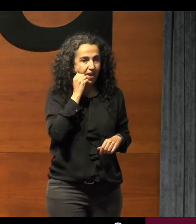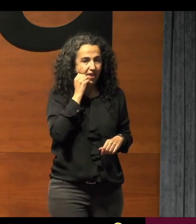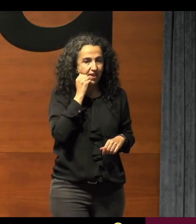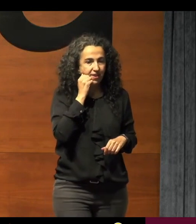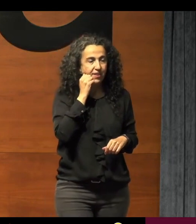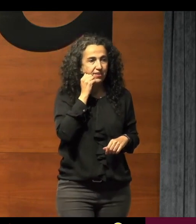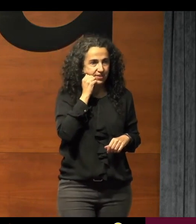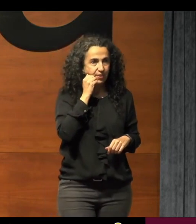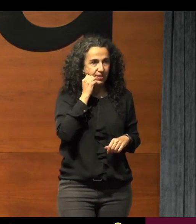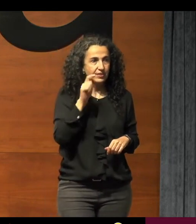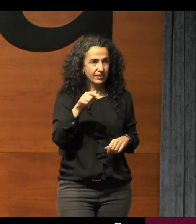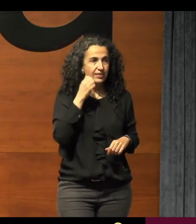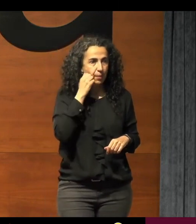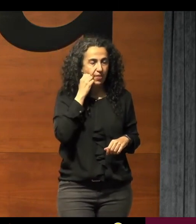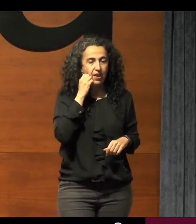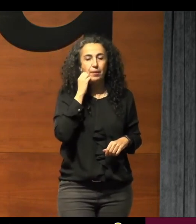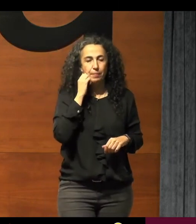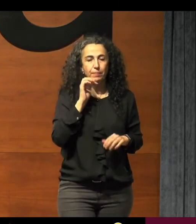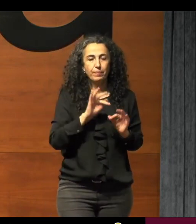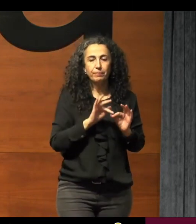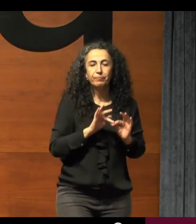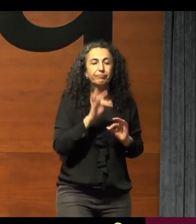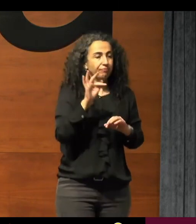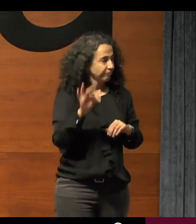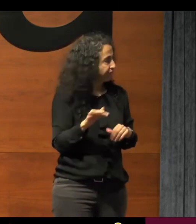por el certamen celebrado en Sabadell,